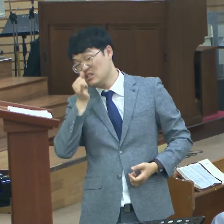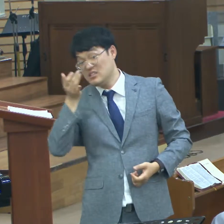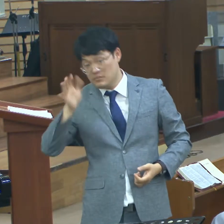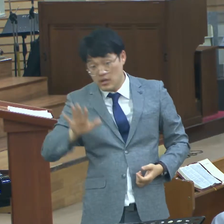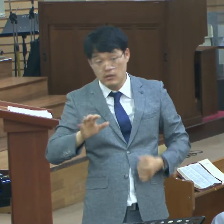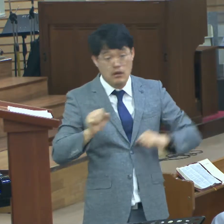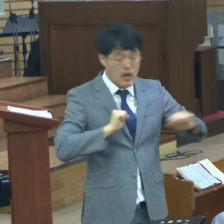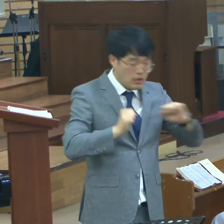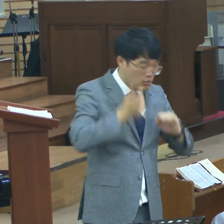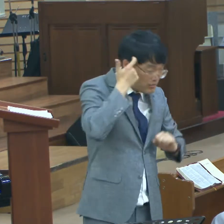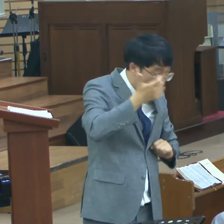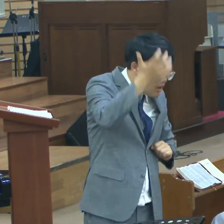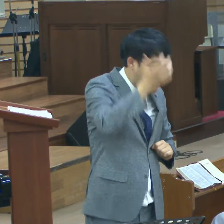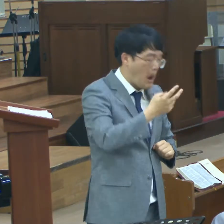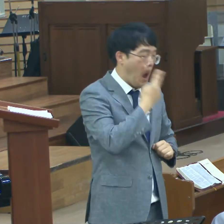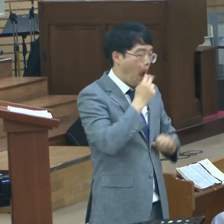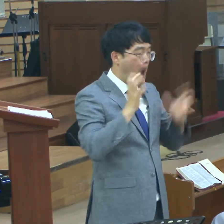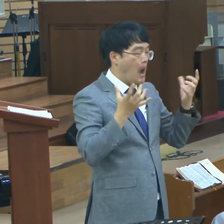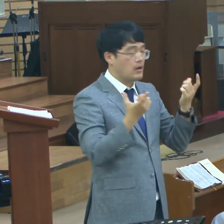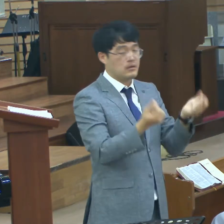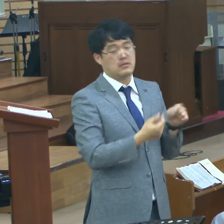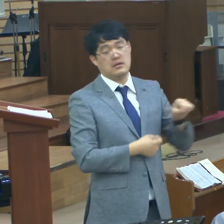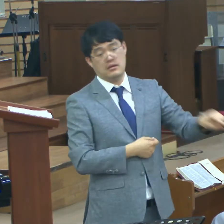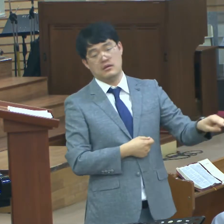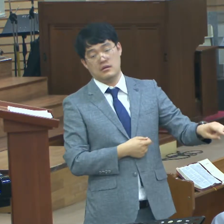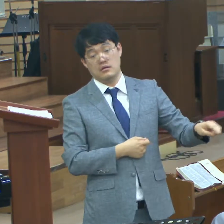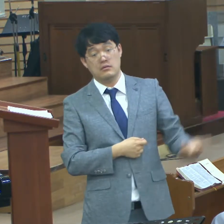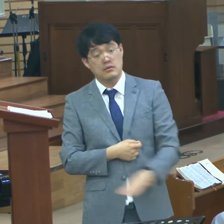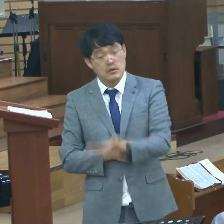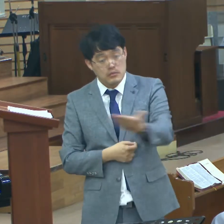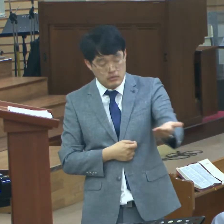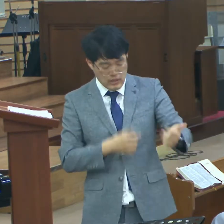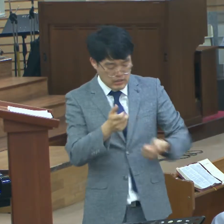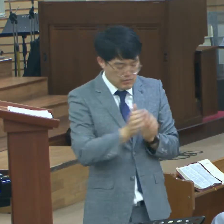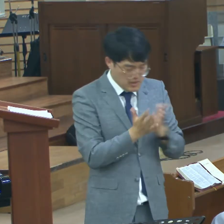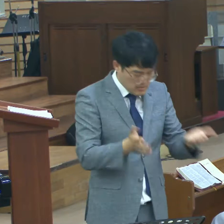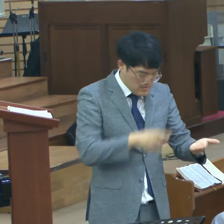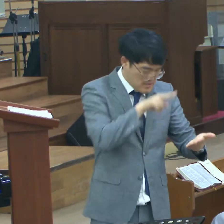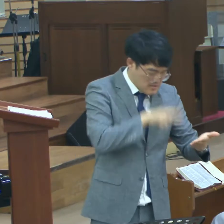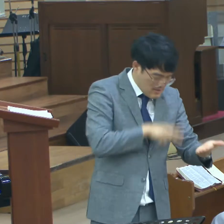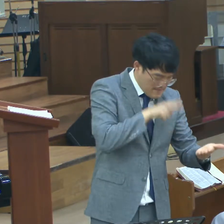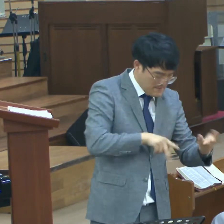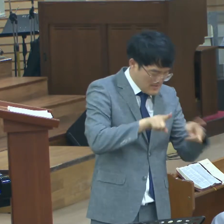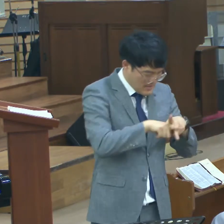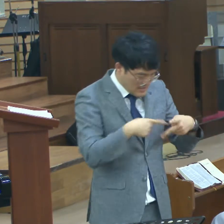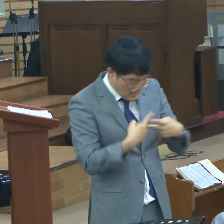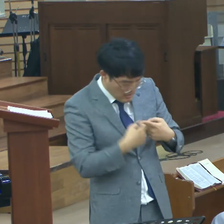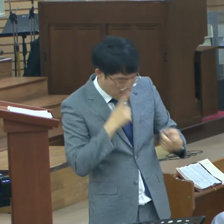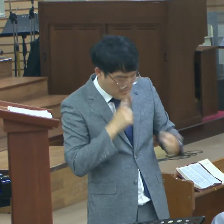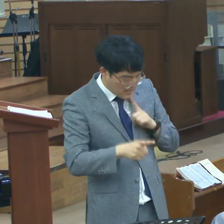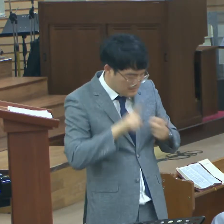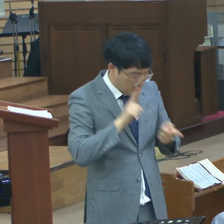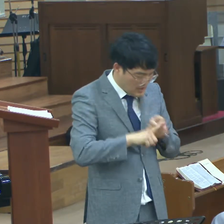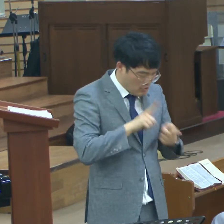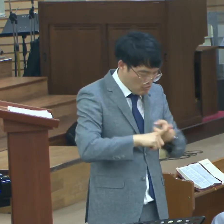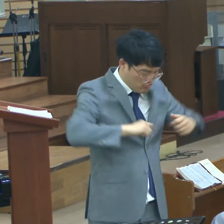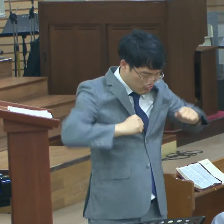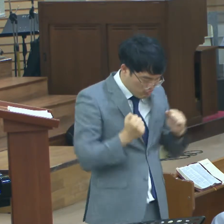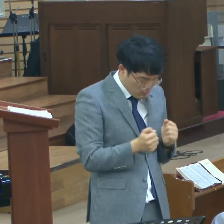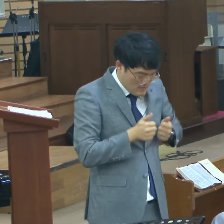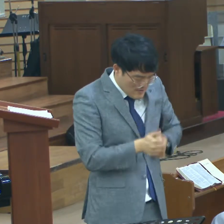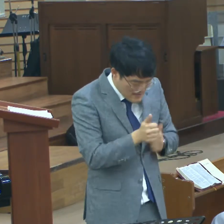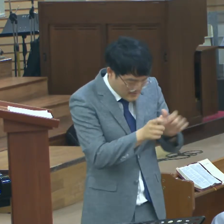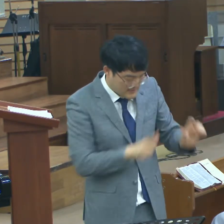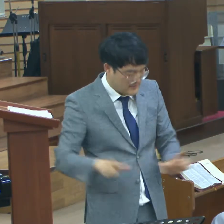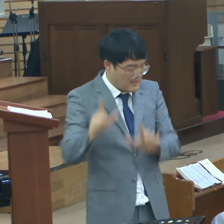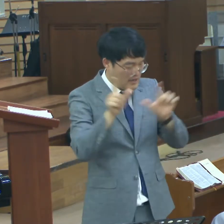책의 말을 알아듣고 이해하고 말씀을 따라 살아가는 게 얼마나 큰 복인가를 깨닫는 게 너무 중요해요, 여러분.